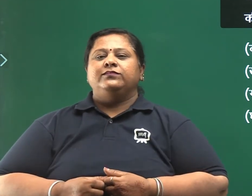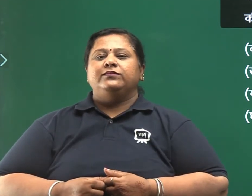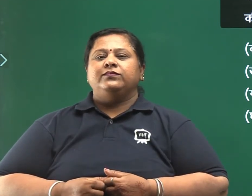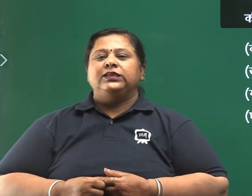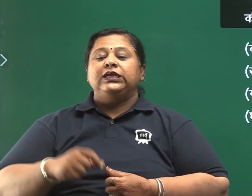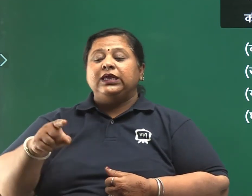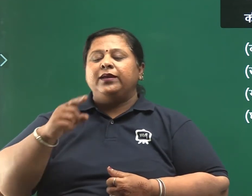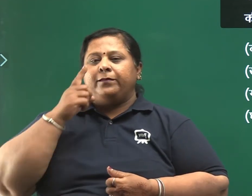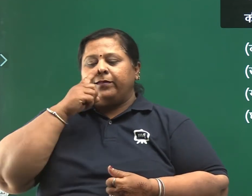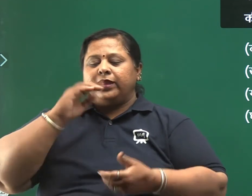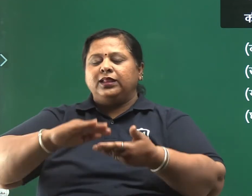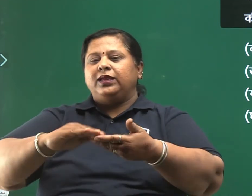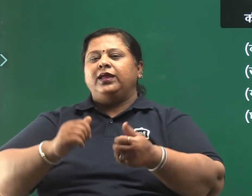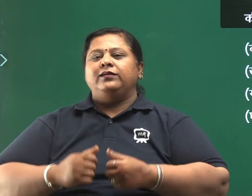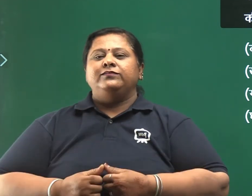की पत्नी ने